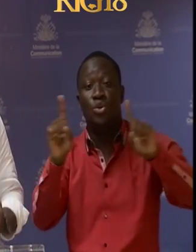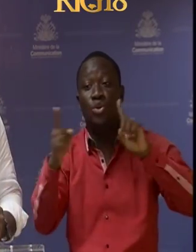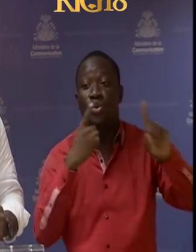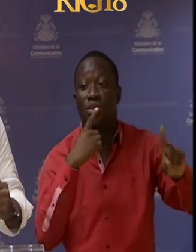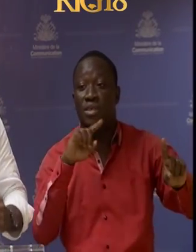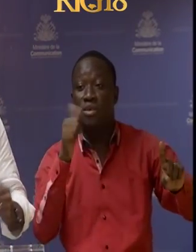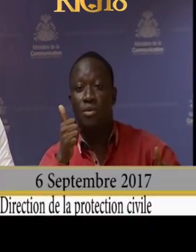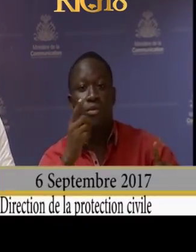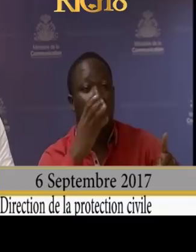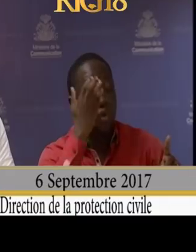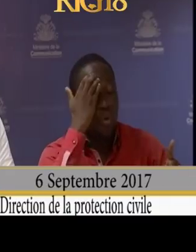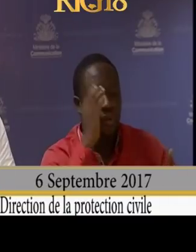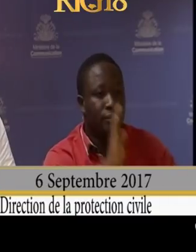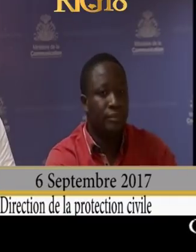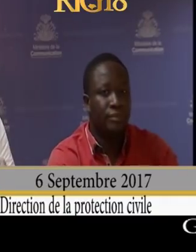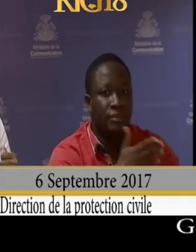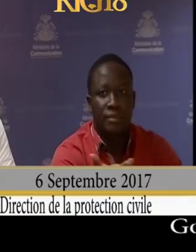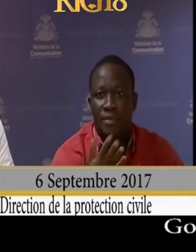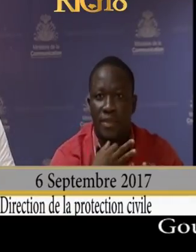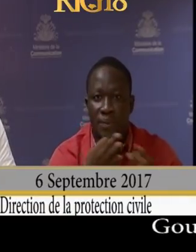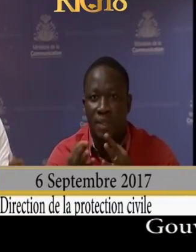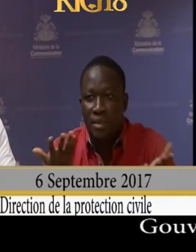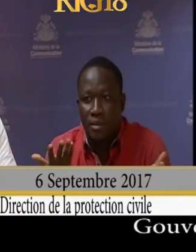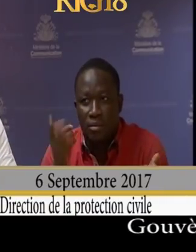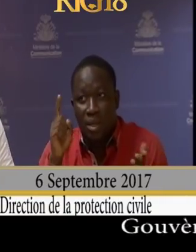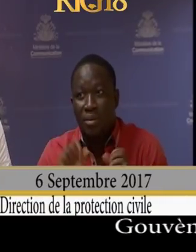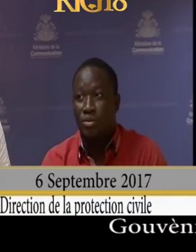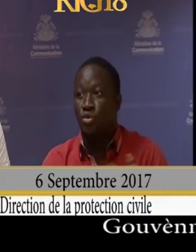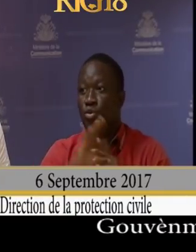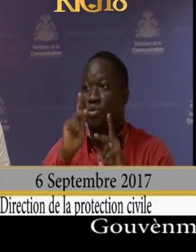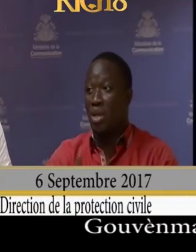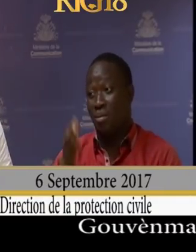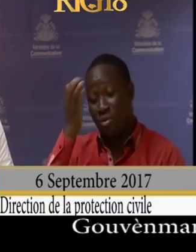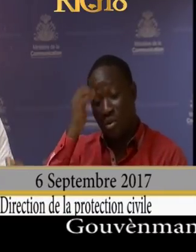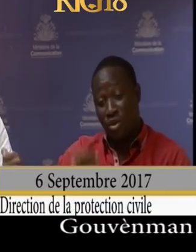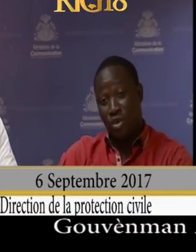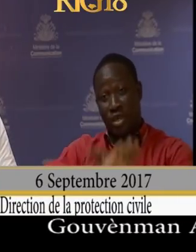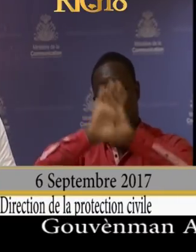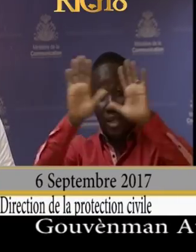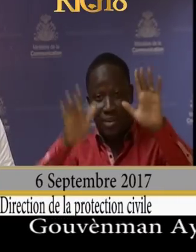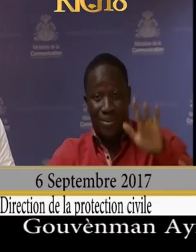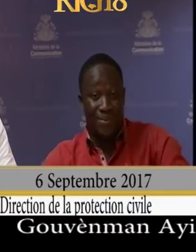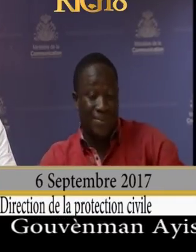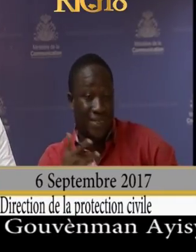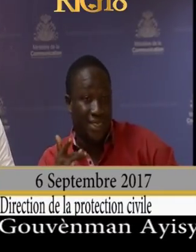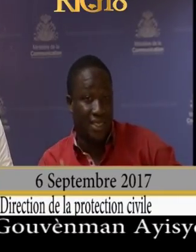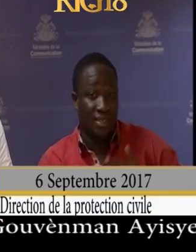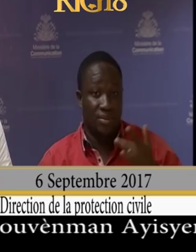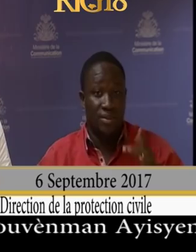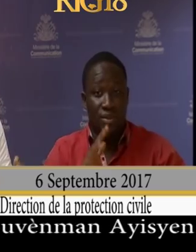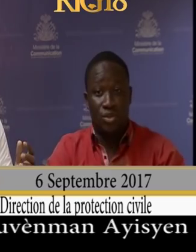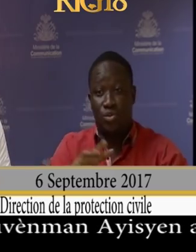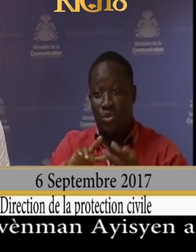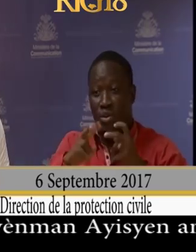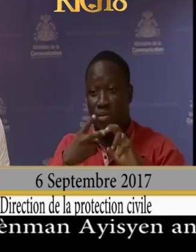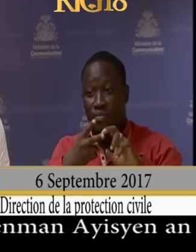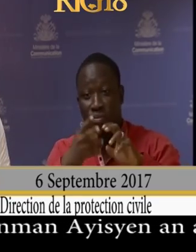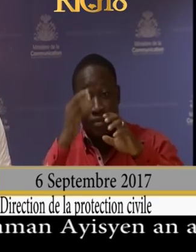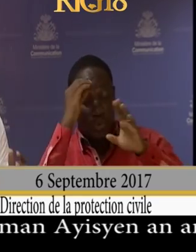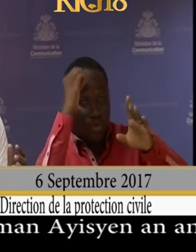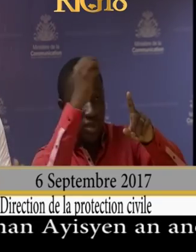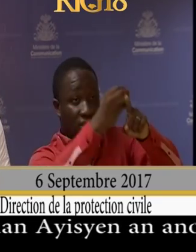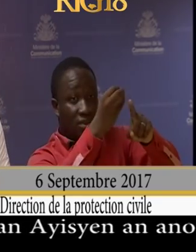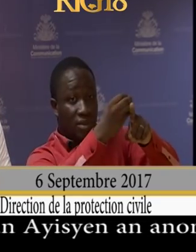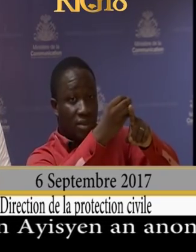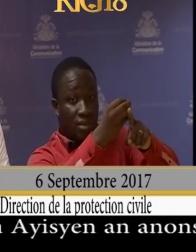l'on moun connaît, parler de ça avec l'autre moun, comme ça, en façon pour tout le monde qui est au courant et tout le monde qui est sensibilisé sur ça que vous faites là. Parce que l'objectif nous